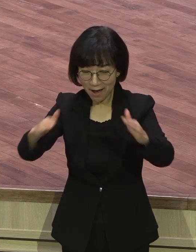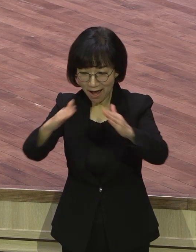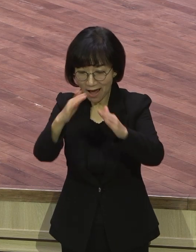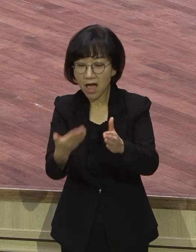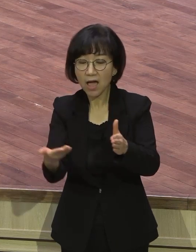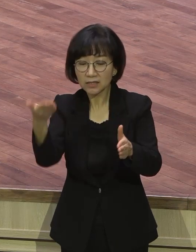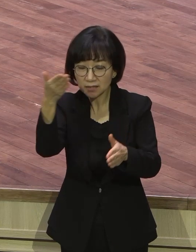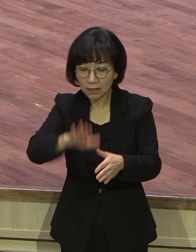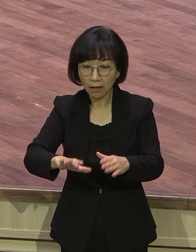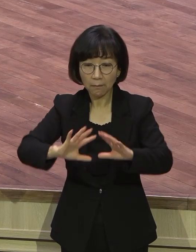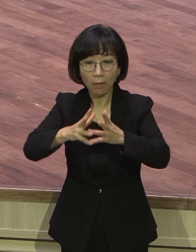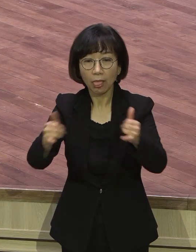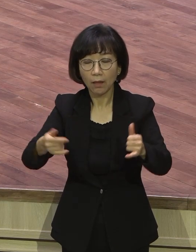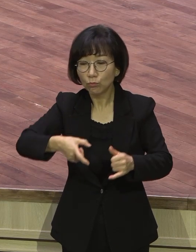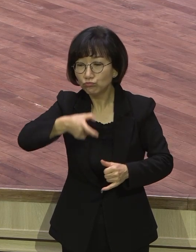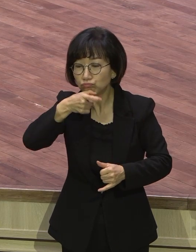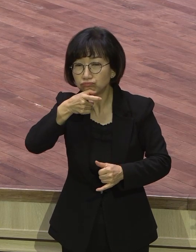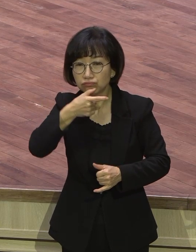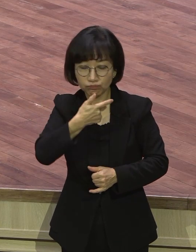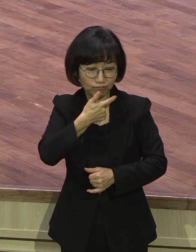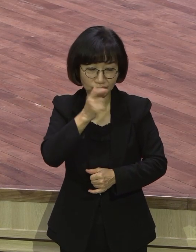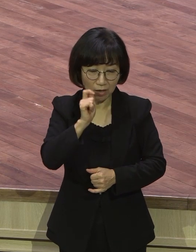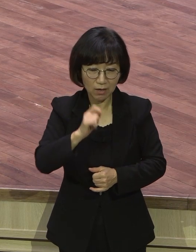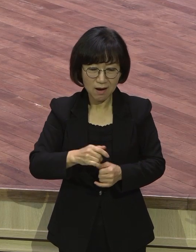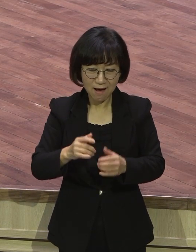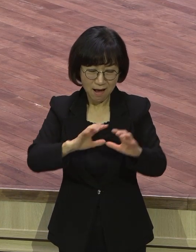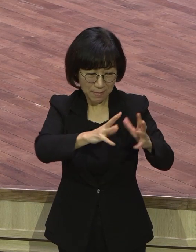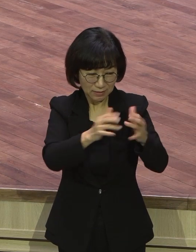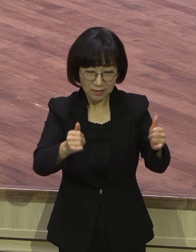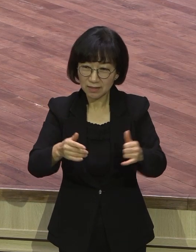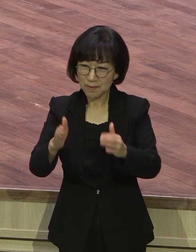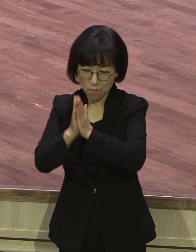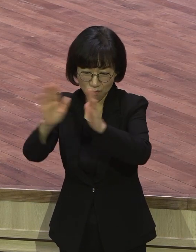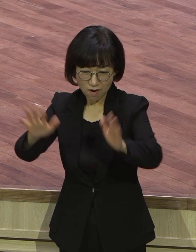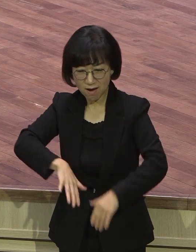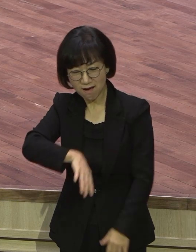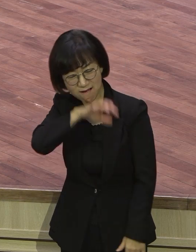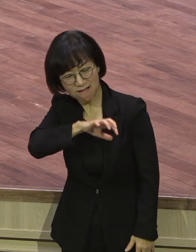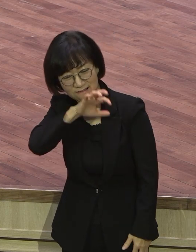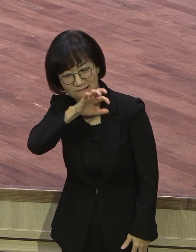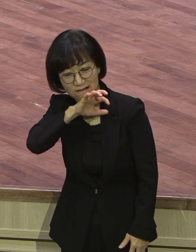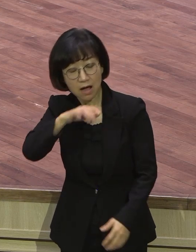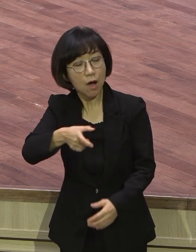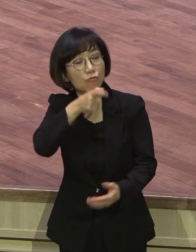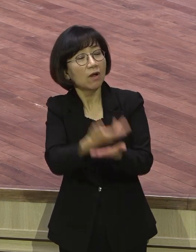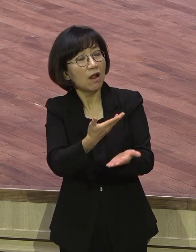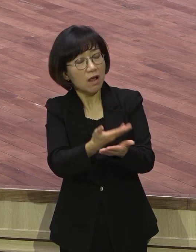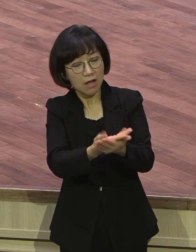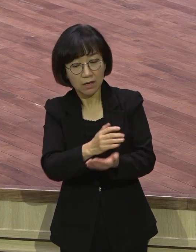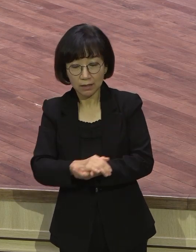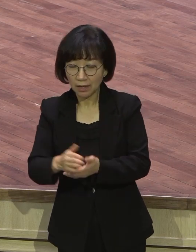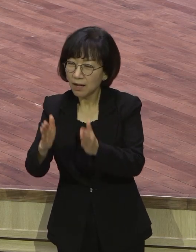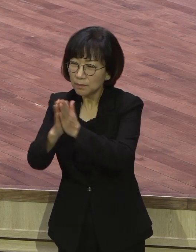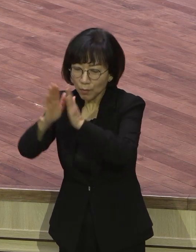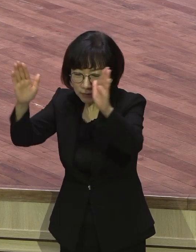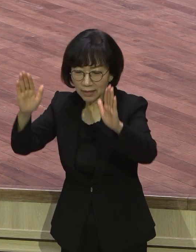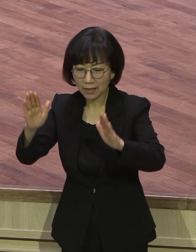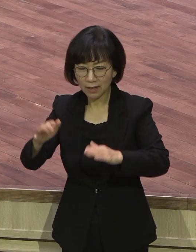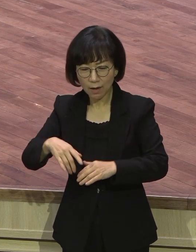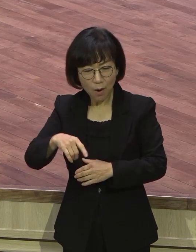마실 물이 없는지라 백성이 모세와 다투어 이르되 우리에게 물을 주어 마시게 하라 모세가 그대 이르되